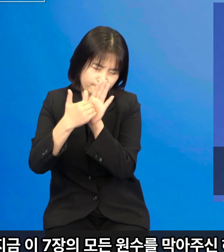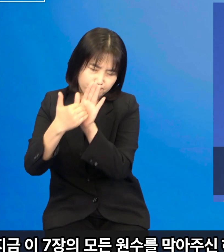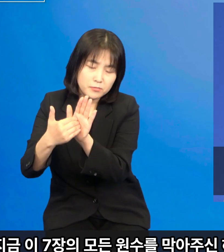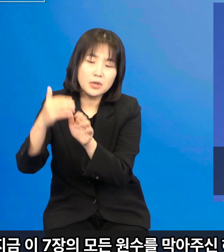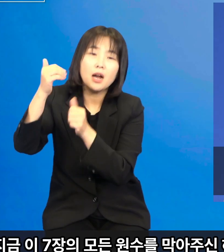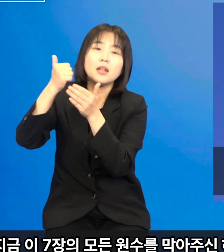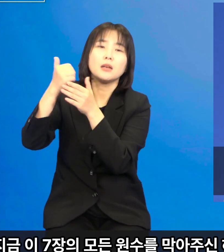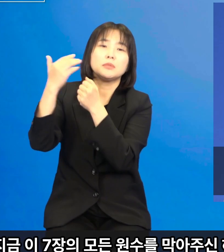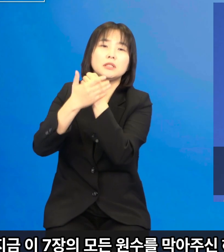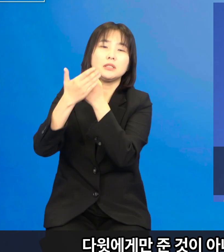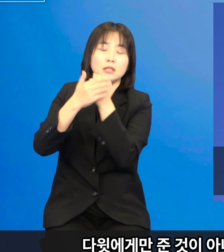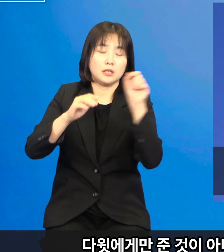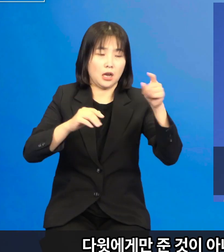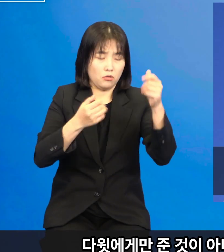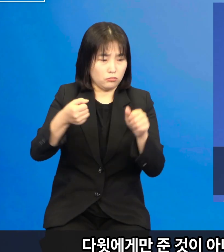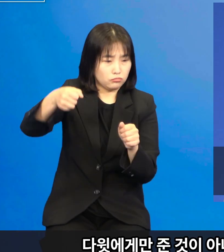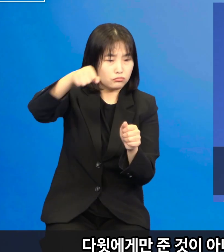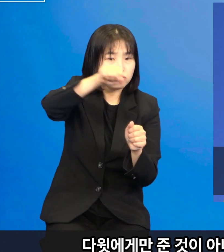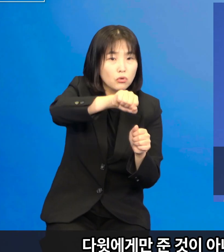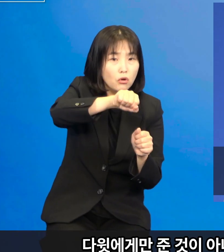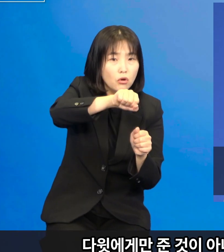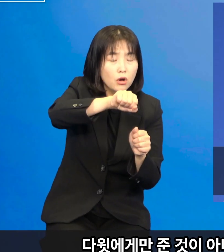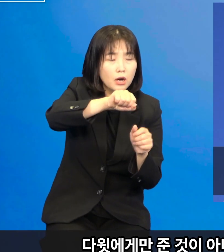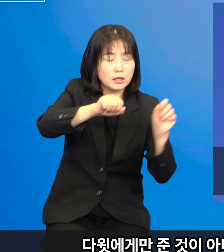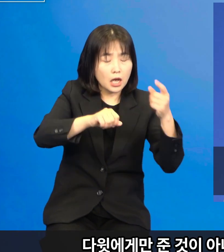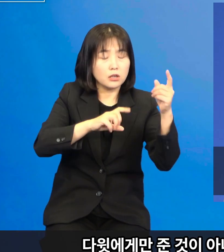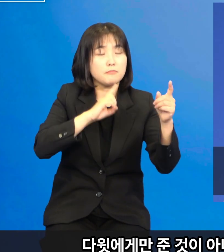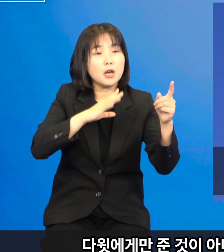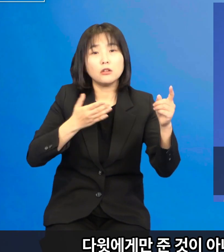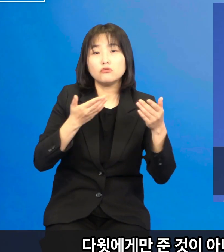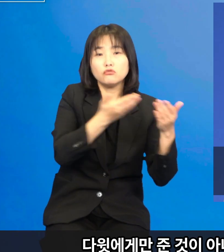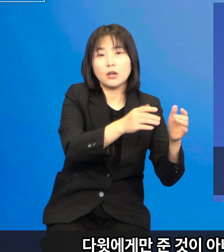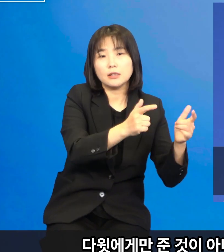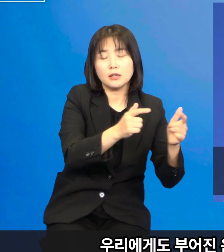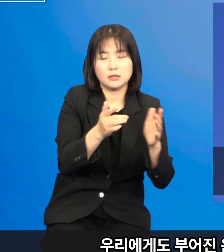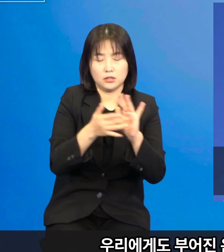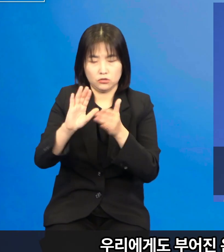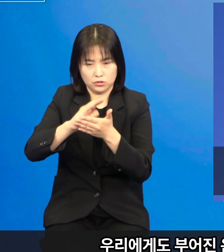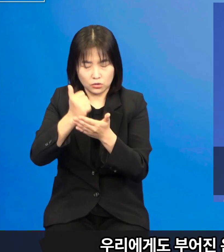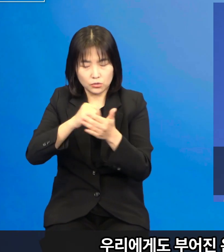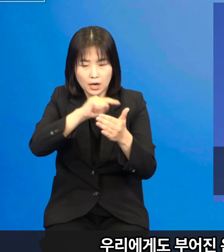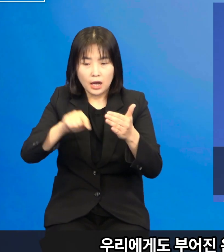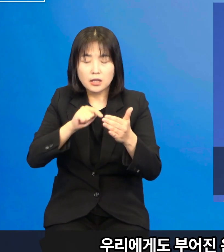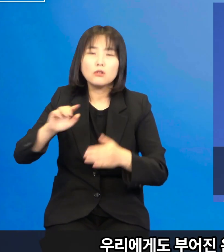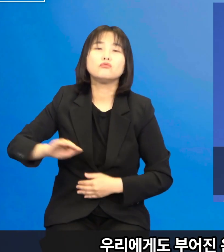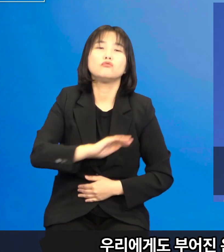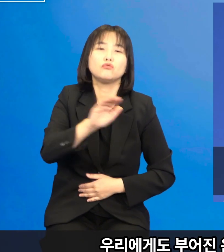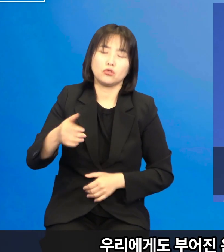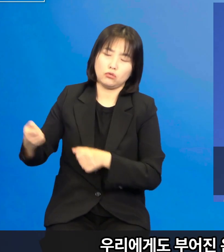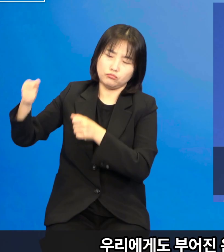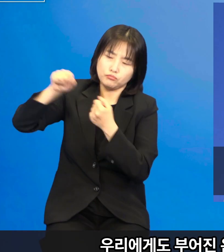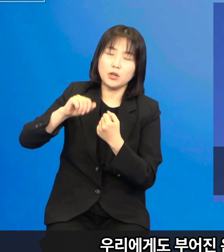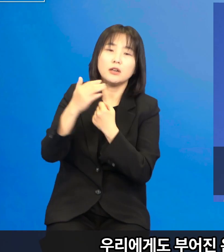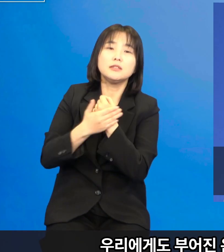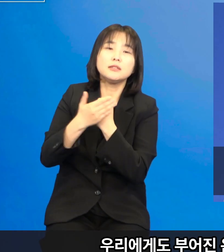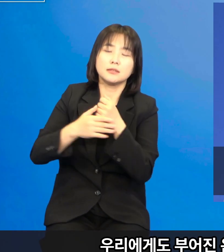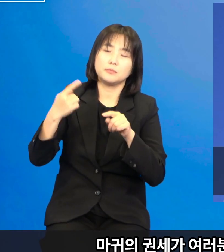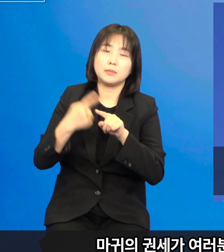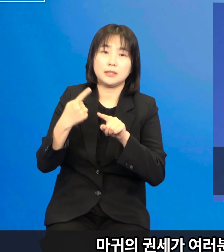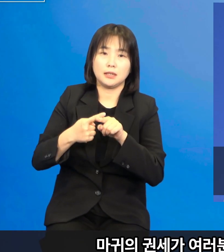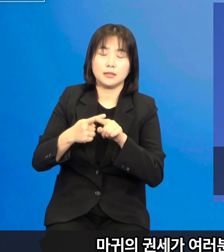은혜가 다윗에게 부어진 것이 다윗에게만 준 것이 아니라 예수 그리스도 안에서 우리에게도 부어진 은혜인 줄로